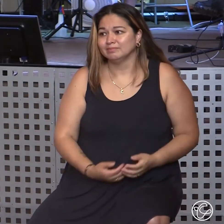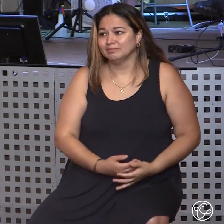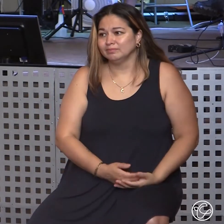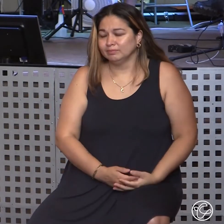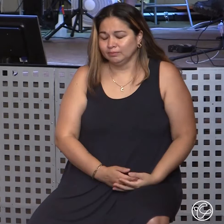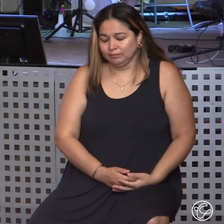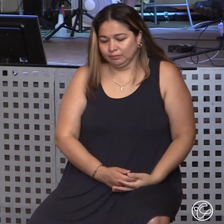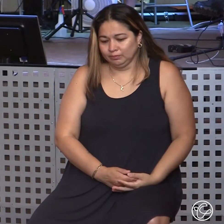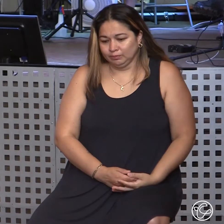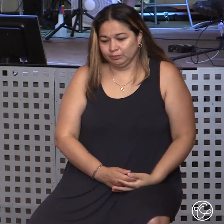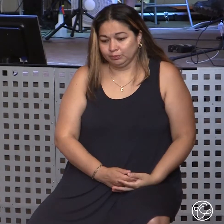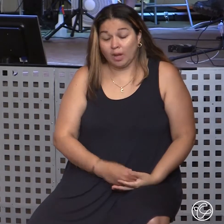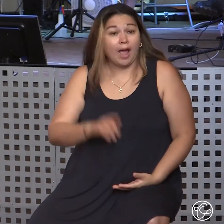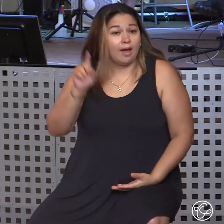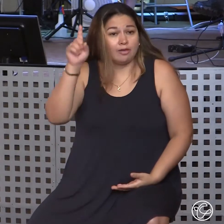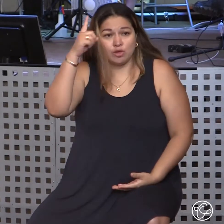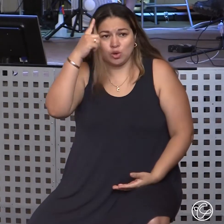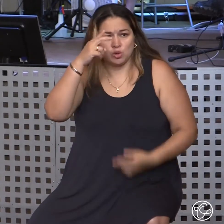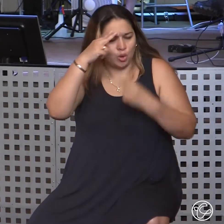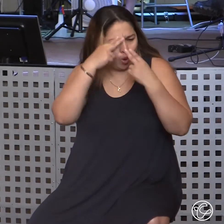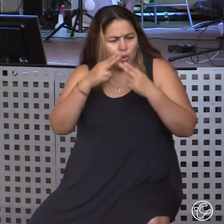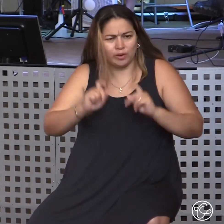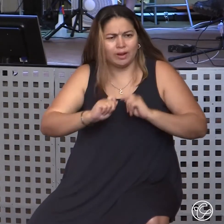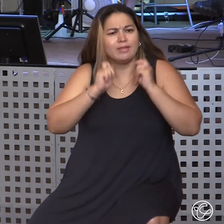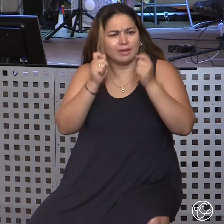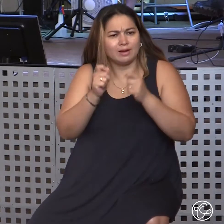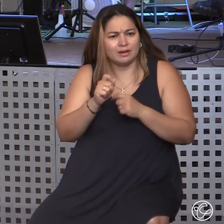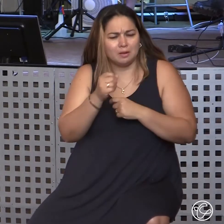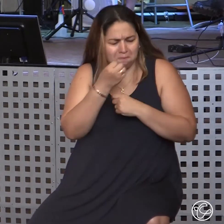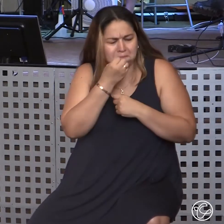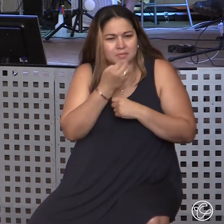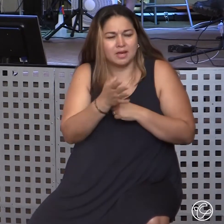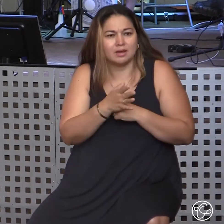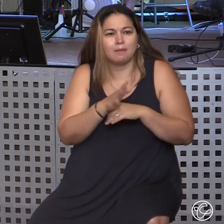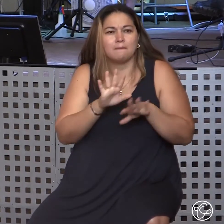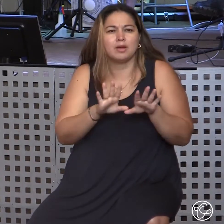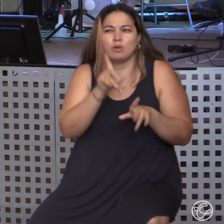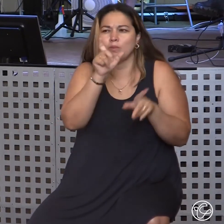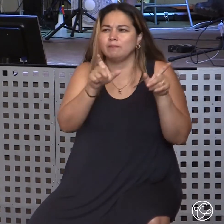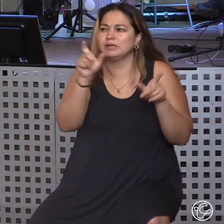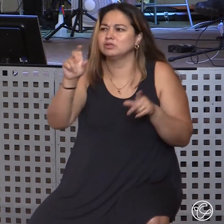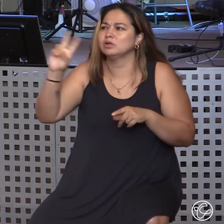supuestísimo, indiscutible. ¿Y a los demás?